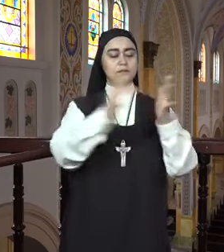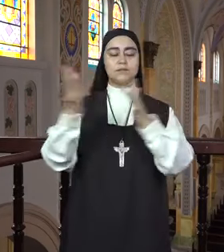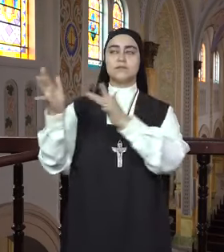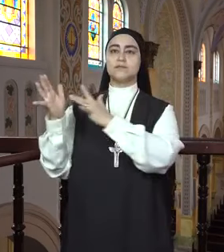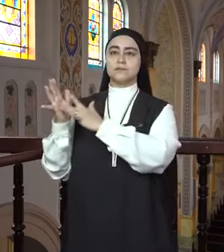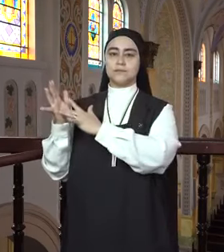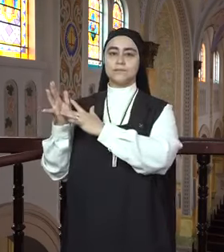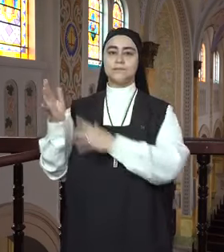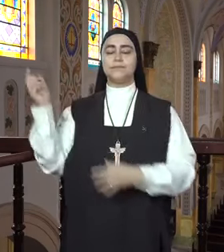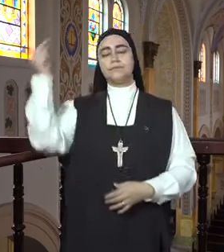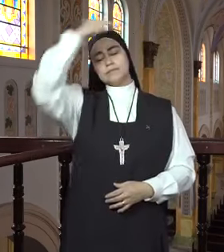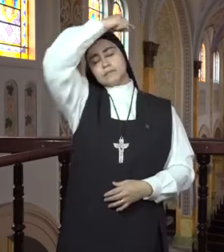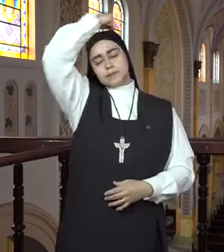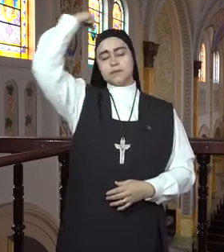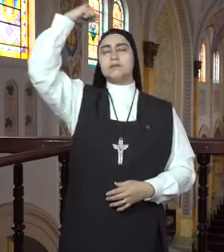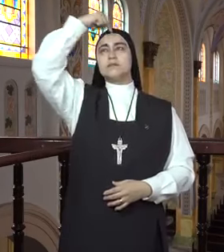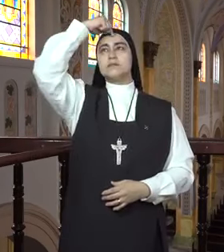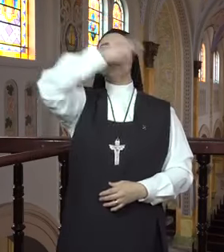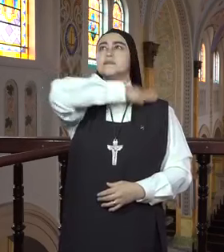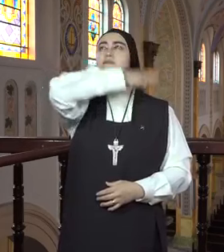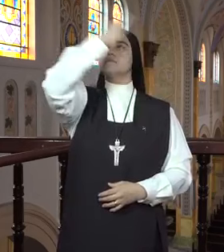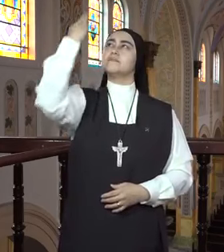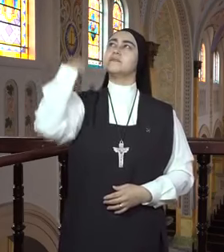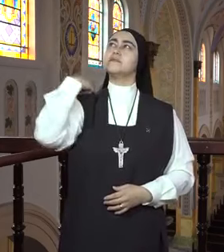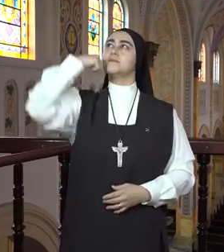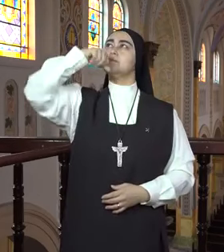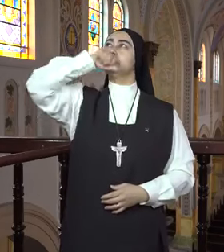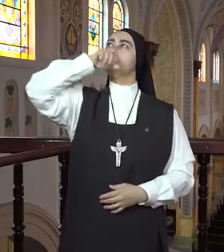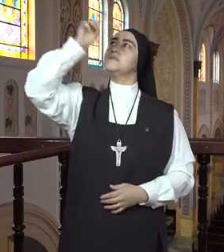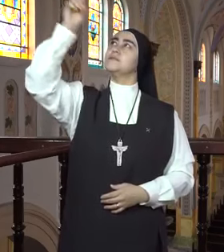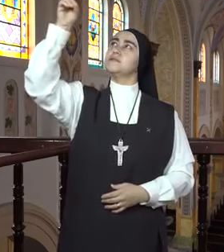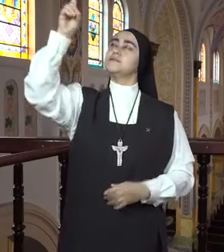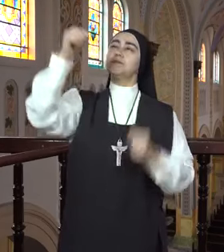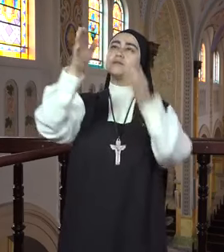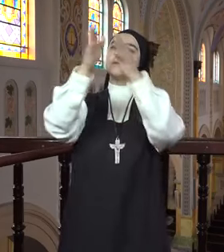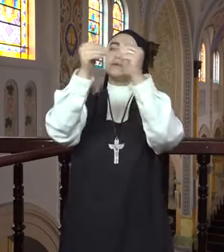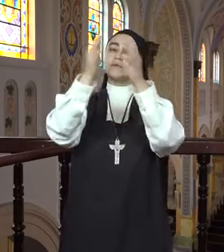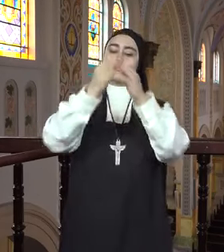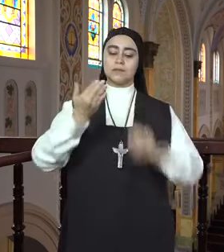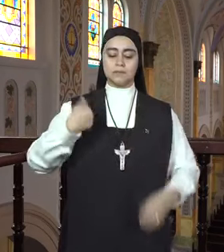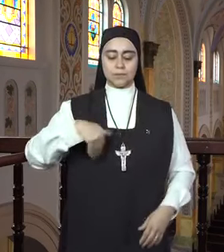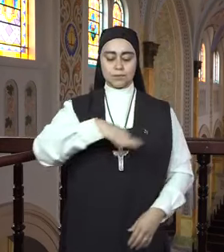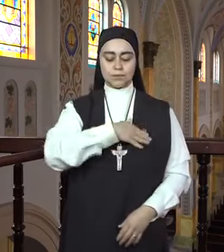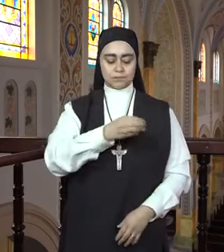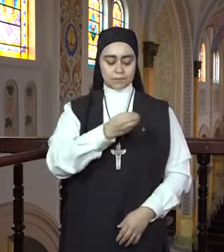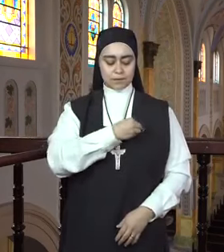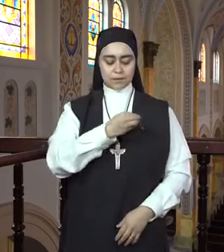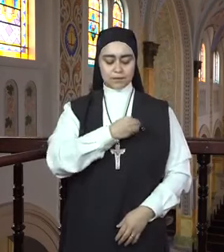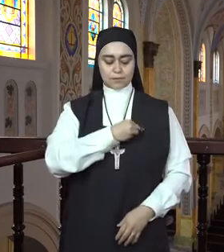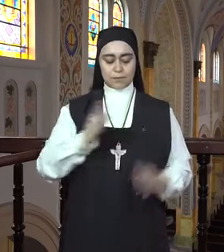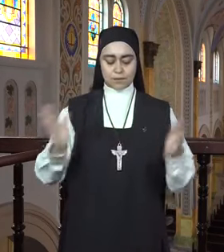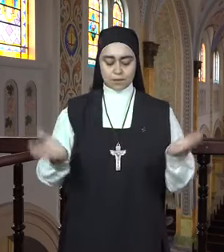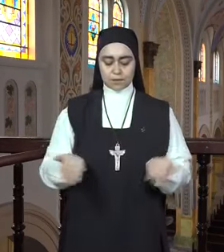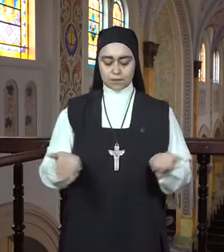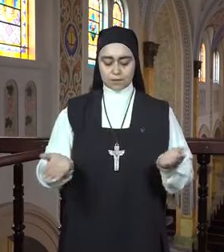vosso ventre, Jesus. Santa Maria, Mãe de Deus, rogai por nós, pecadores,